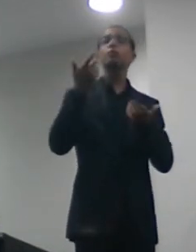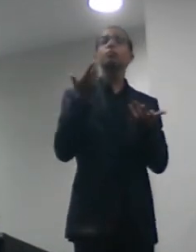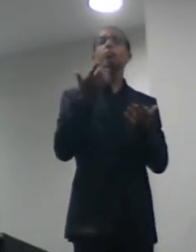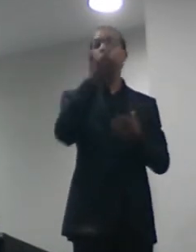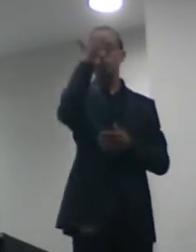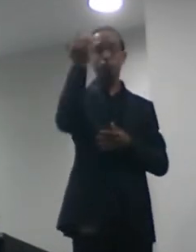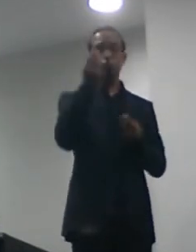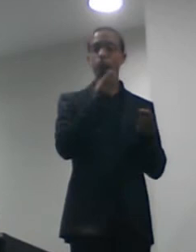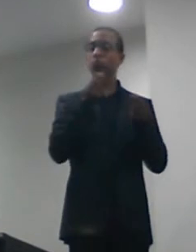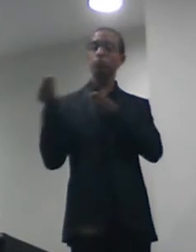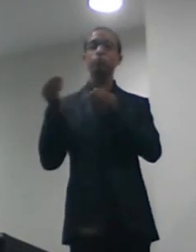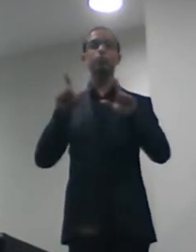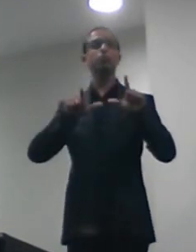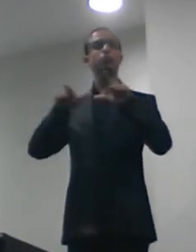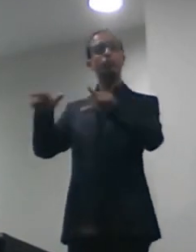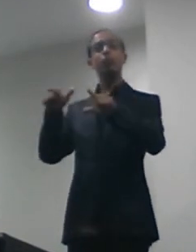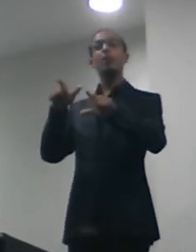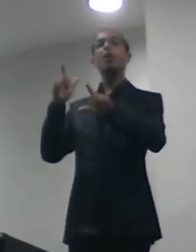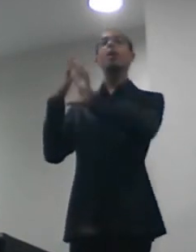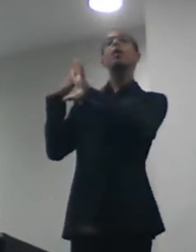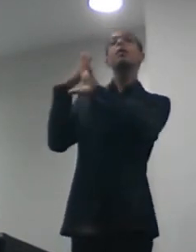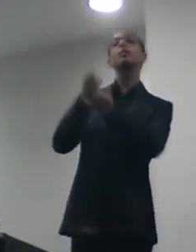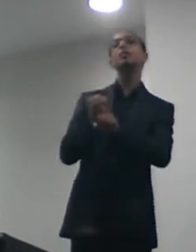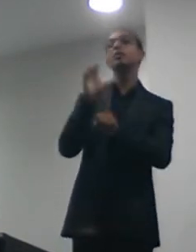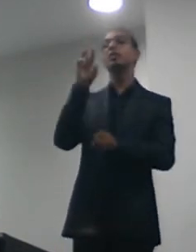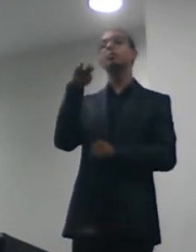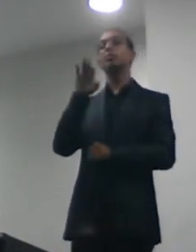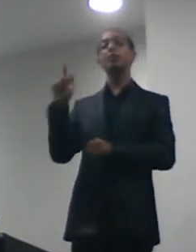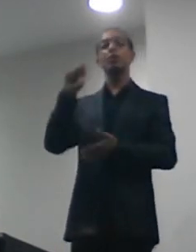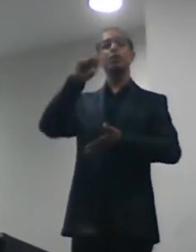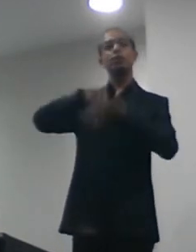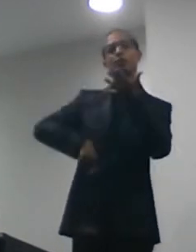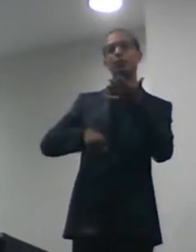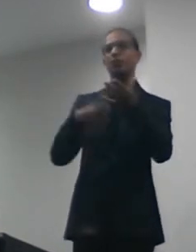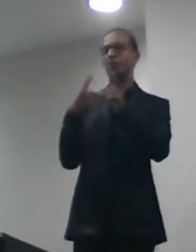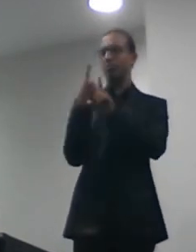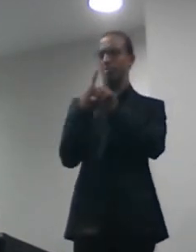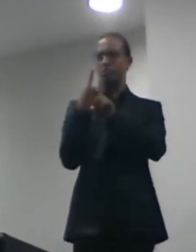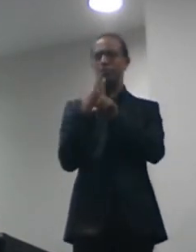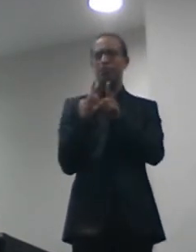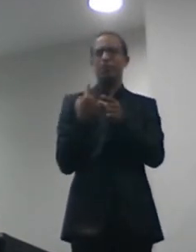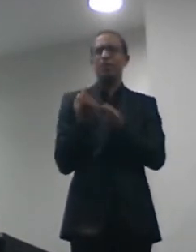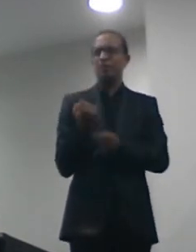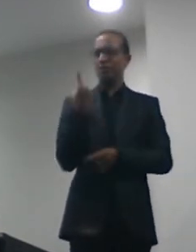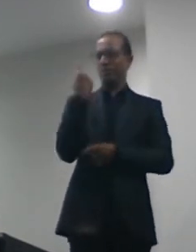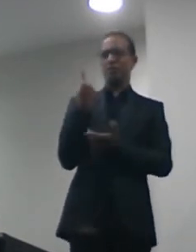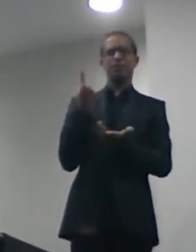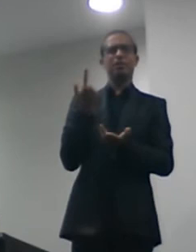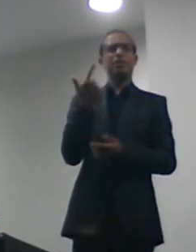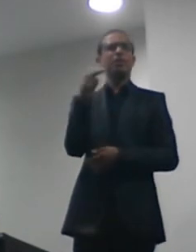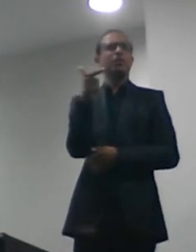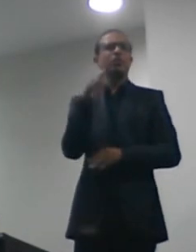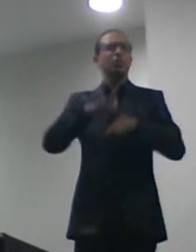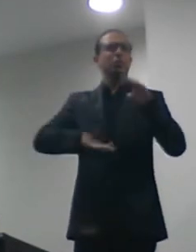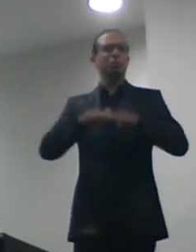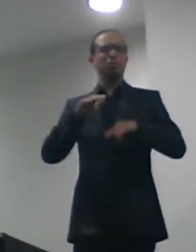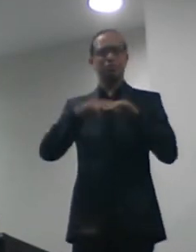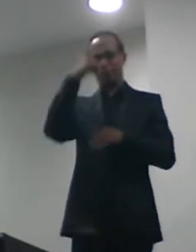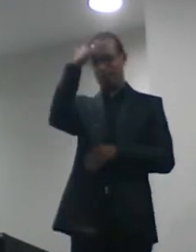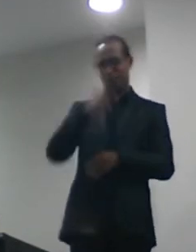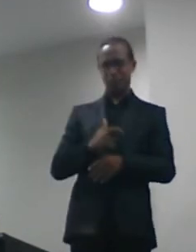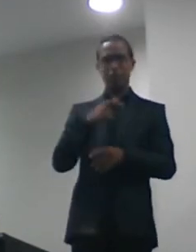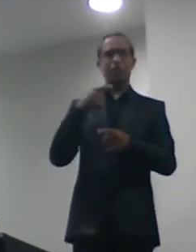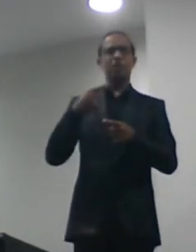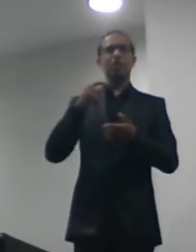servidor simplesmente deu uma certidão de antecedentes criminais com uma assinatura falsa, que não tinha competência, por ser um secretário da